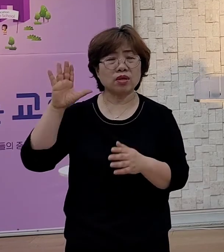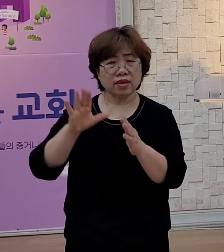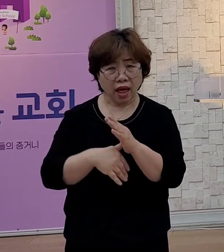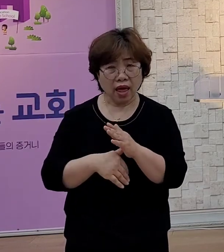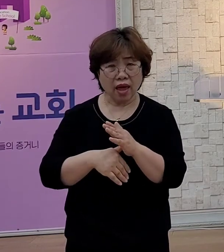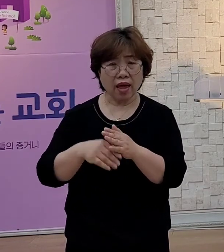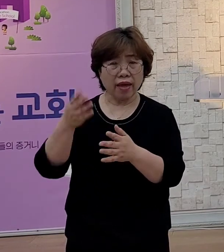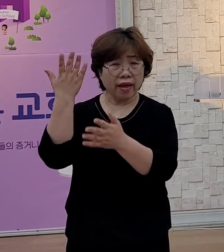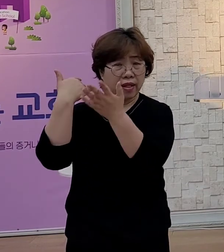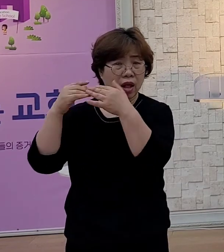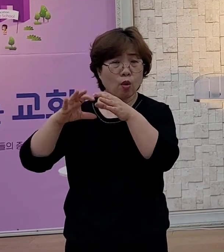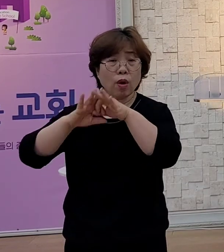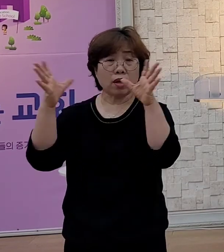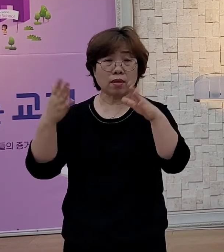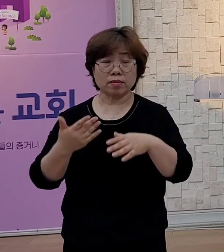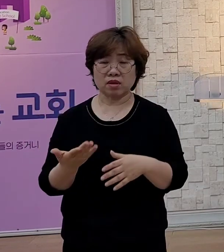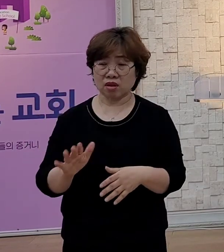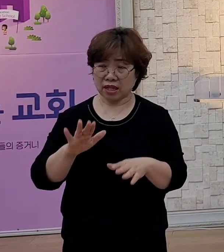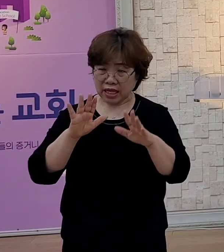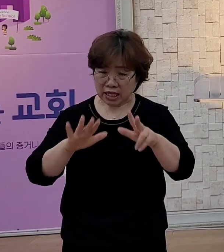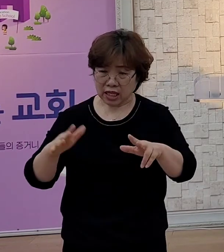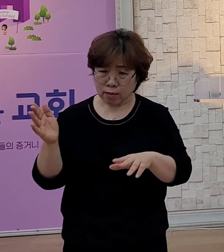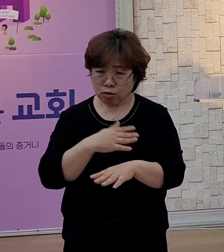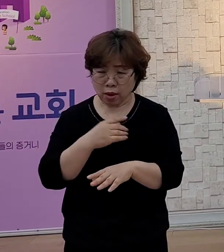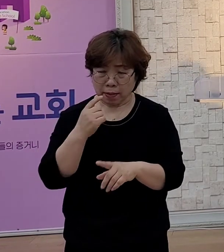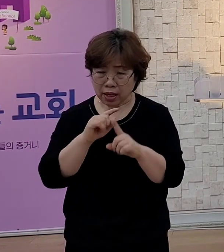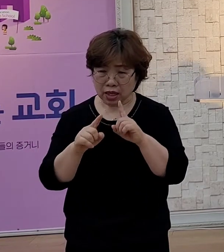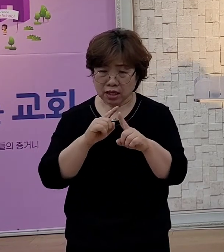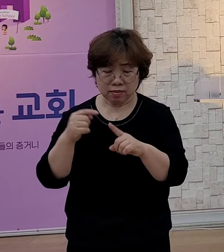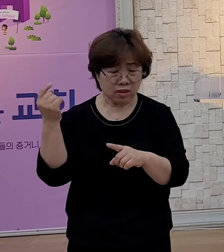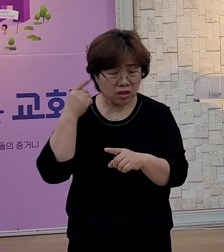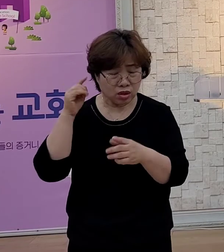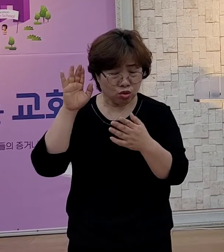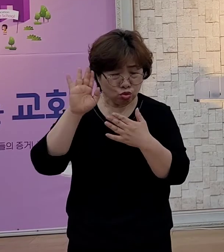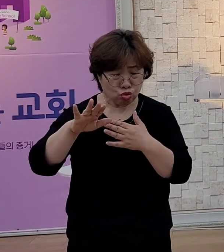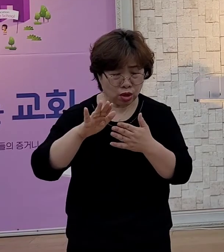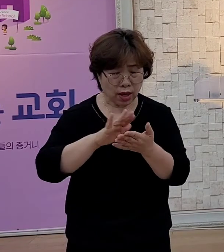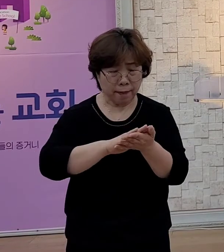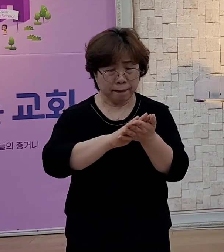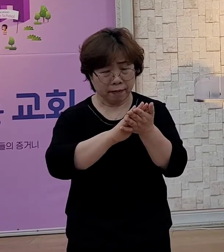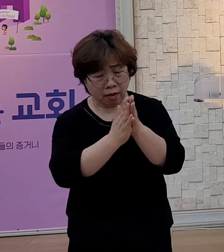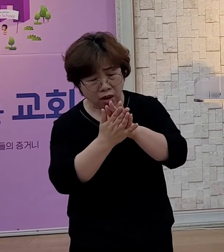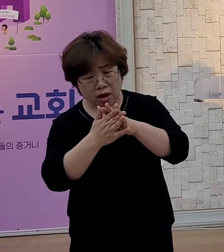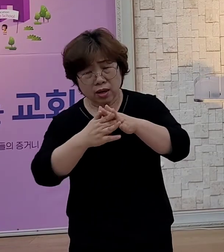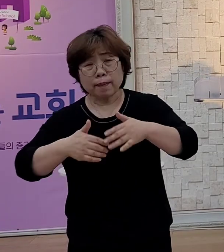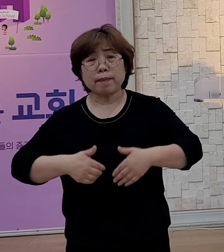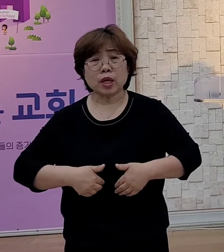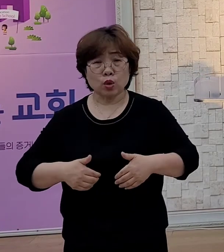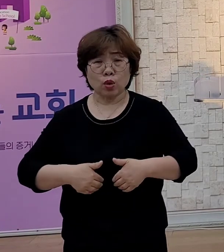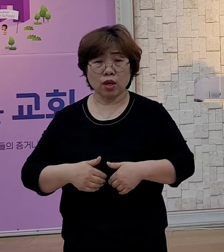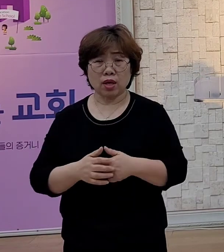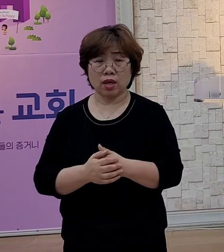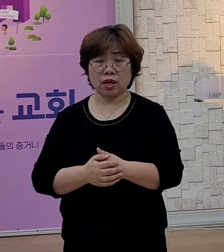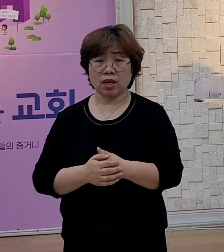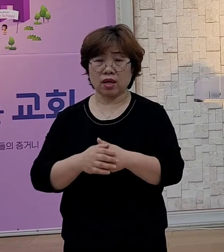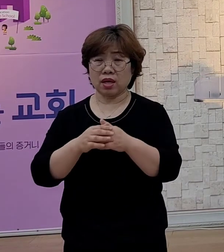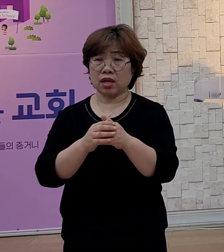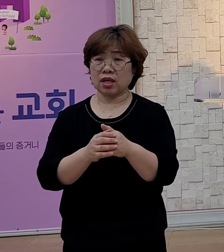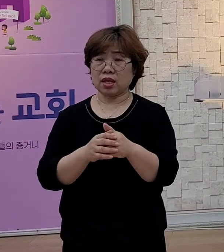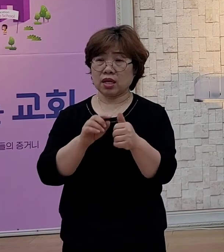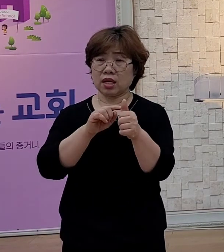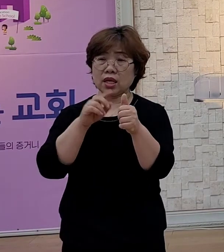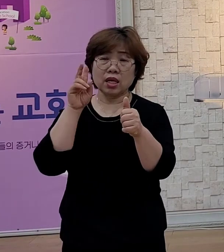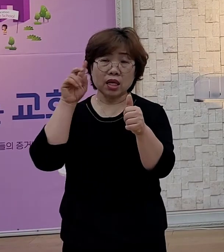상관없어요. 근데 이제 이 말씀을 받고 나서부터는 달라져요. 이게 야고보가 오늘 이 시대에 우리에게 주신